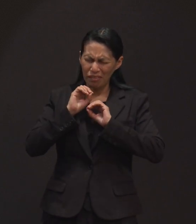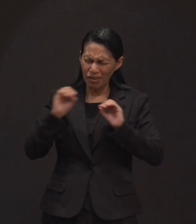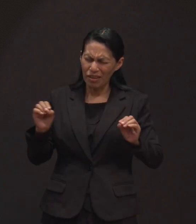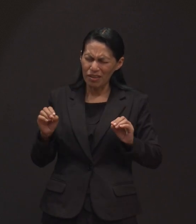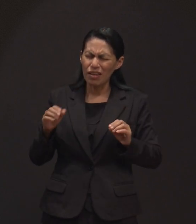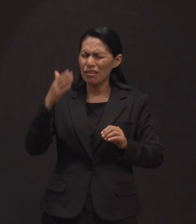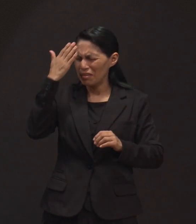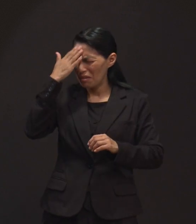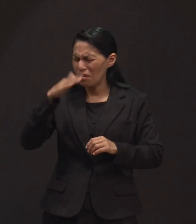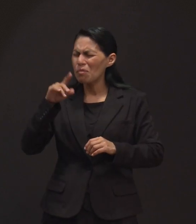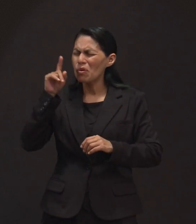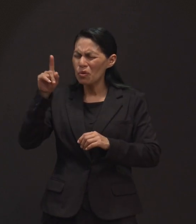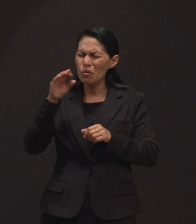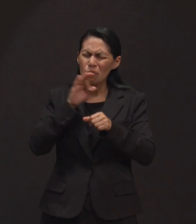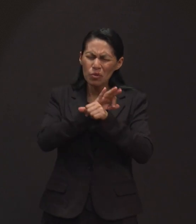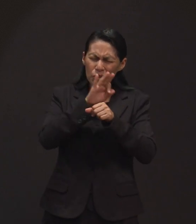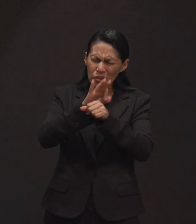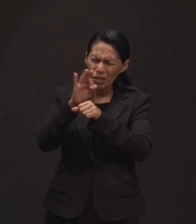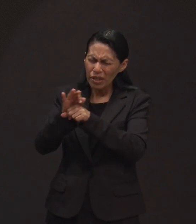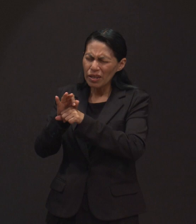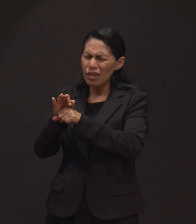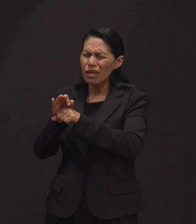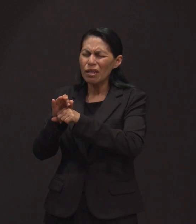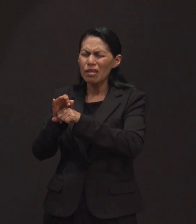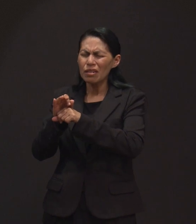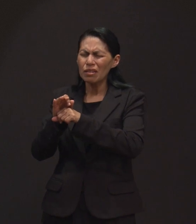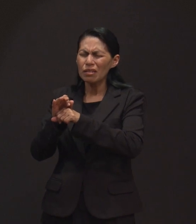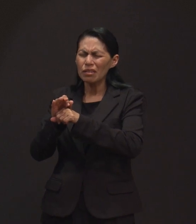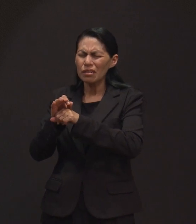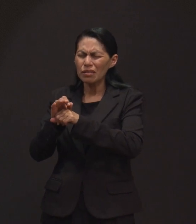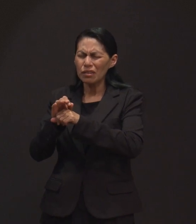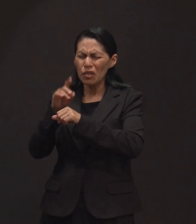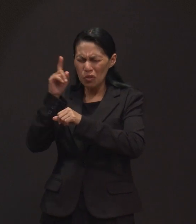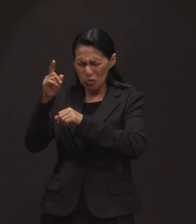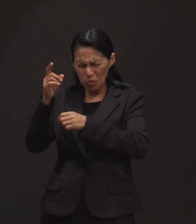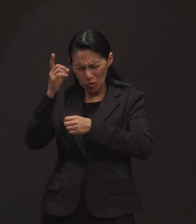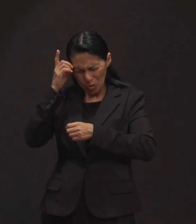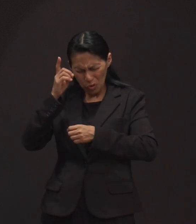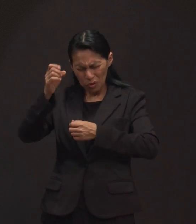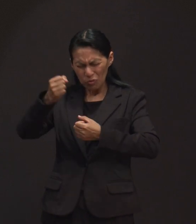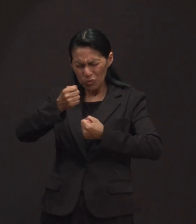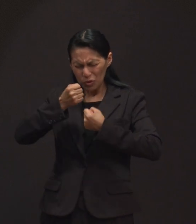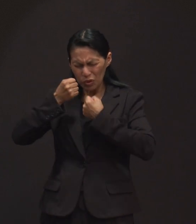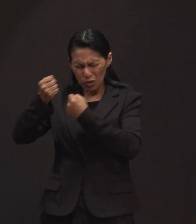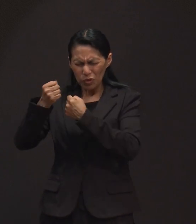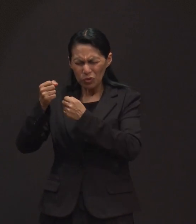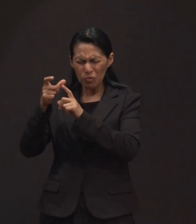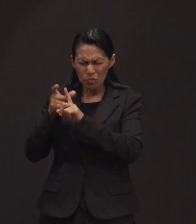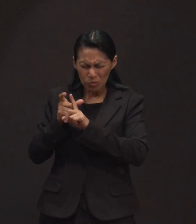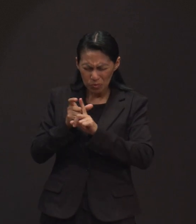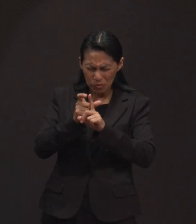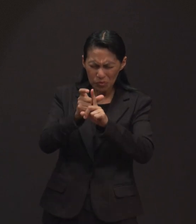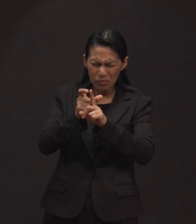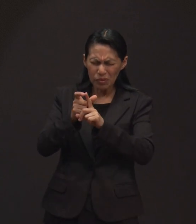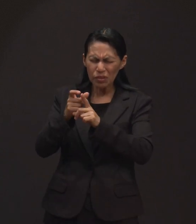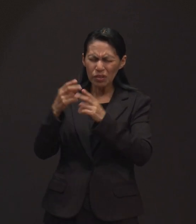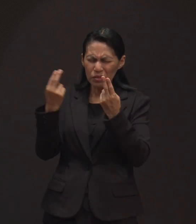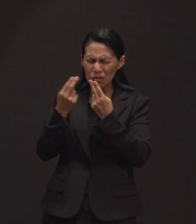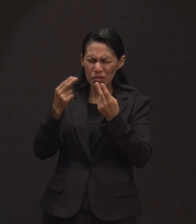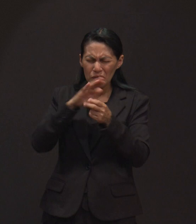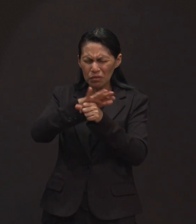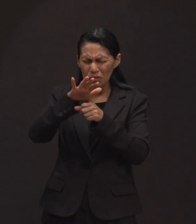proteges y confiamos en ti como nuestro Dios todopoderoso, que eres nuestro sustentador, nuestro